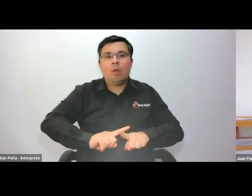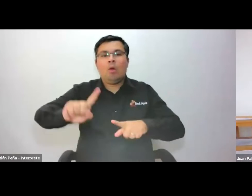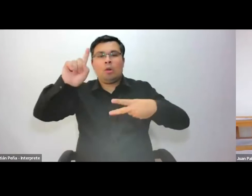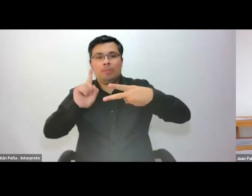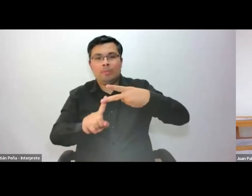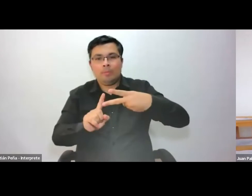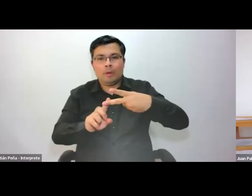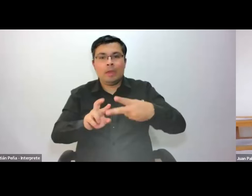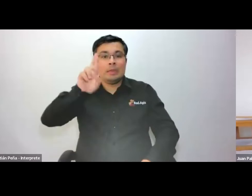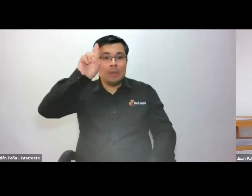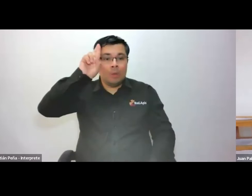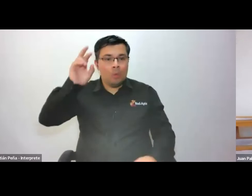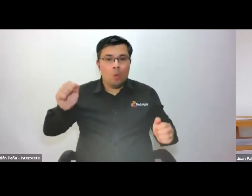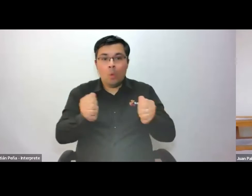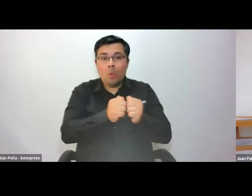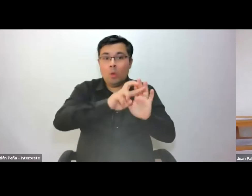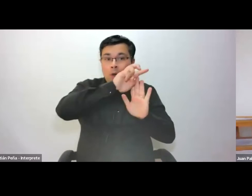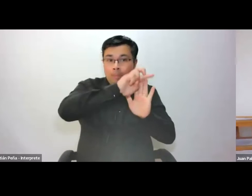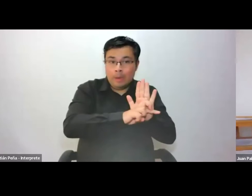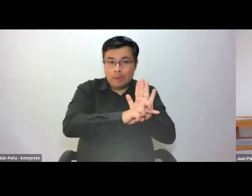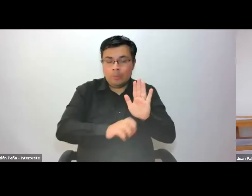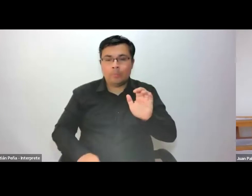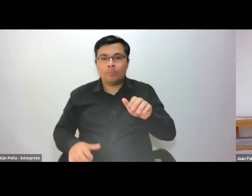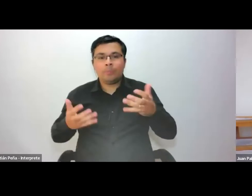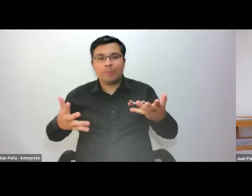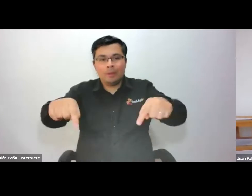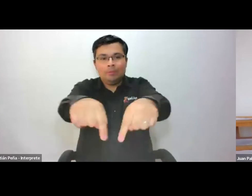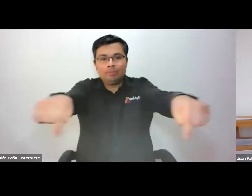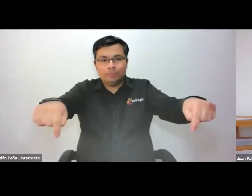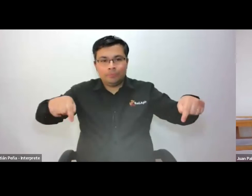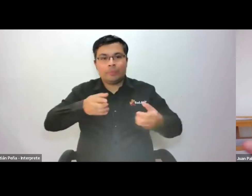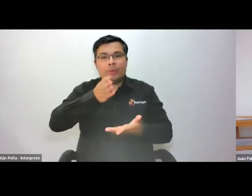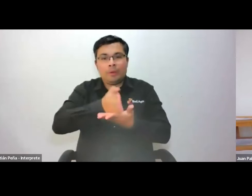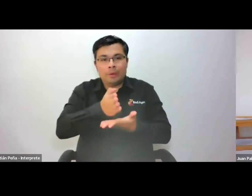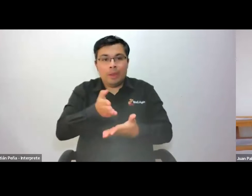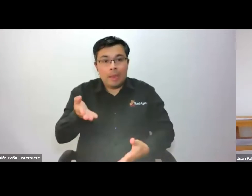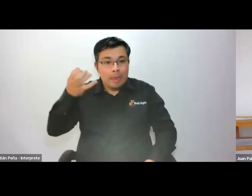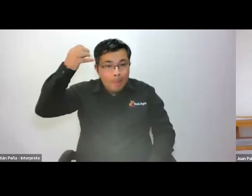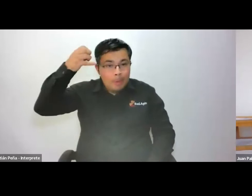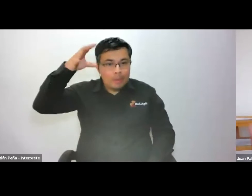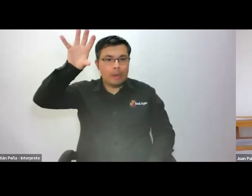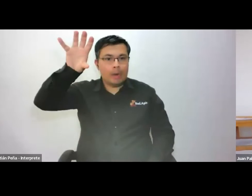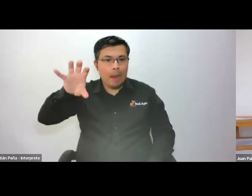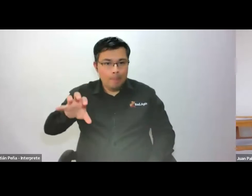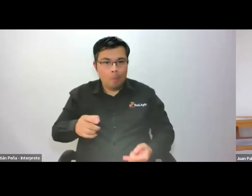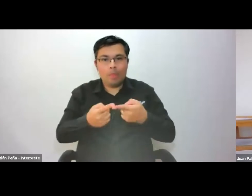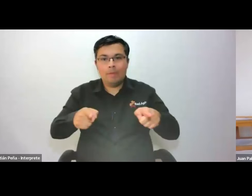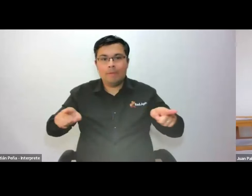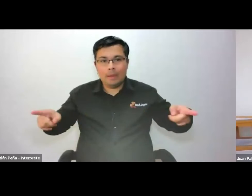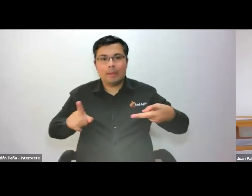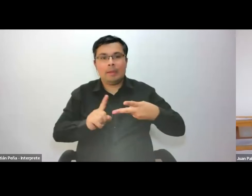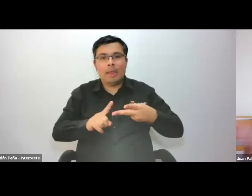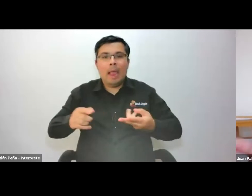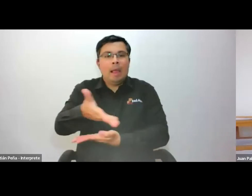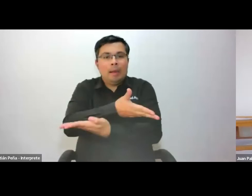espacio donde vamos a aprender, ¿no? Vamos a aprender no solamente asignaturas, sino que también aprendemos a convivir,